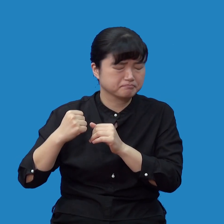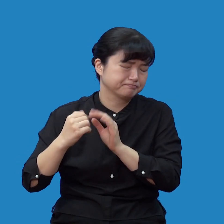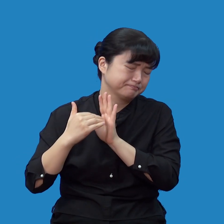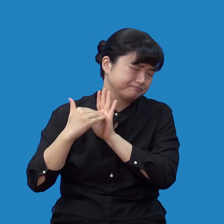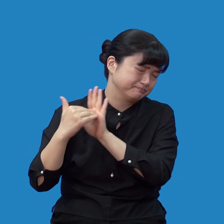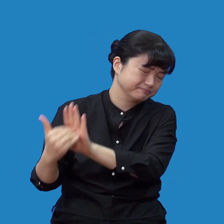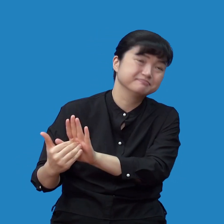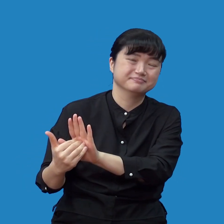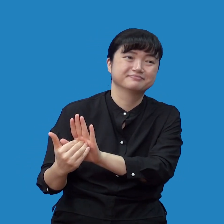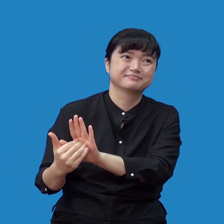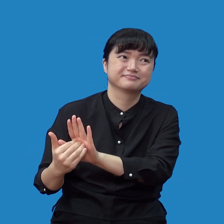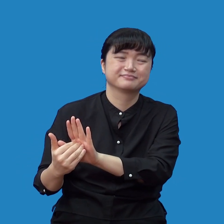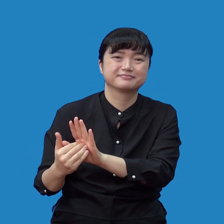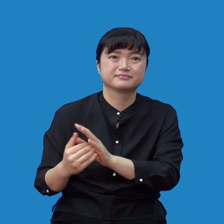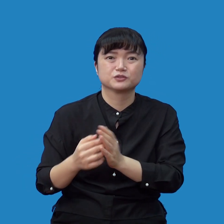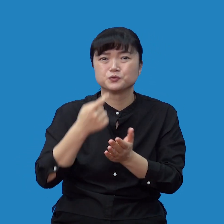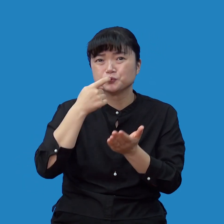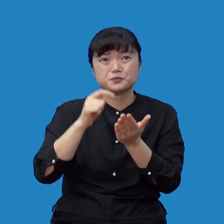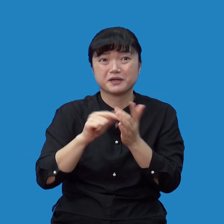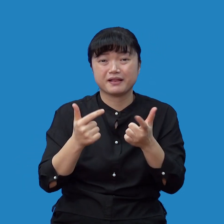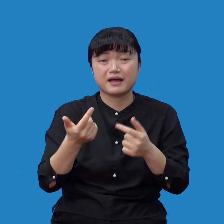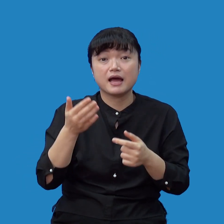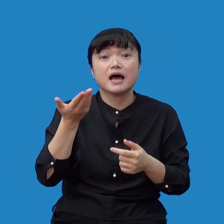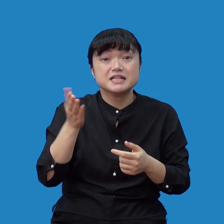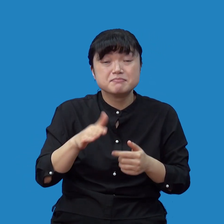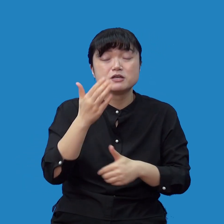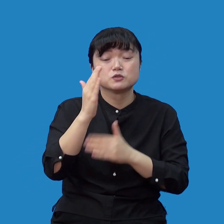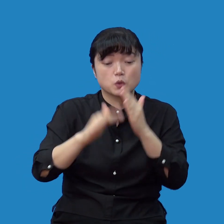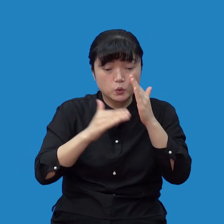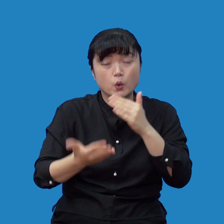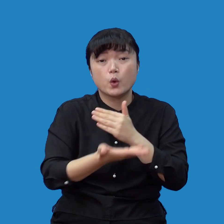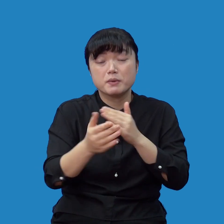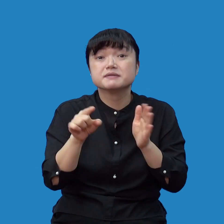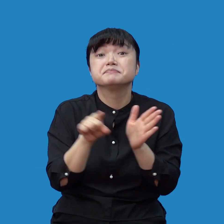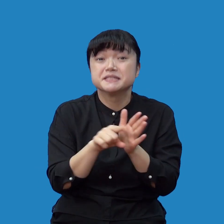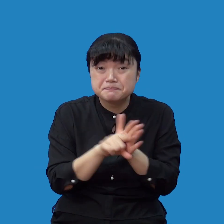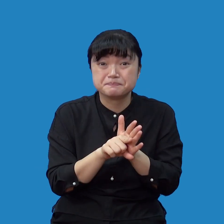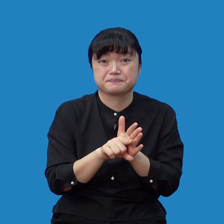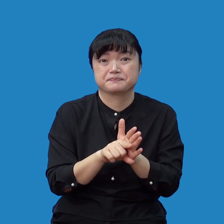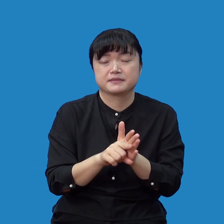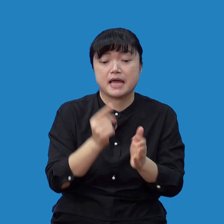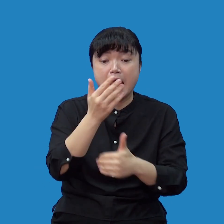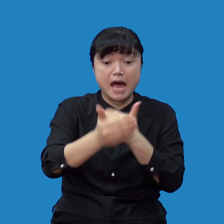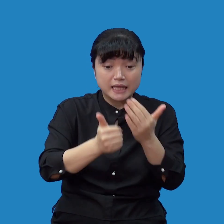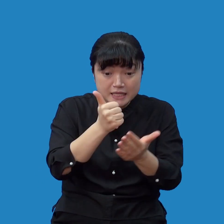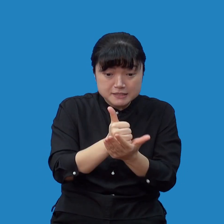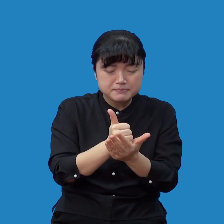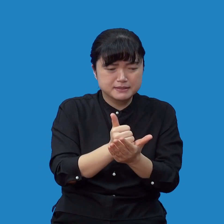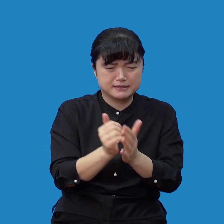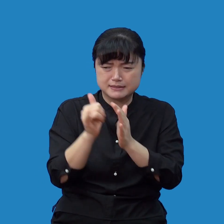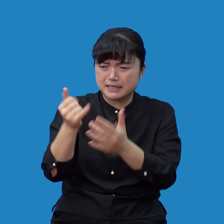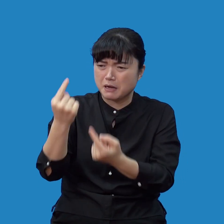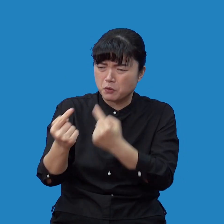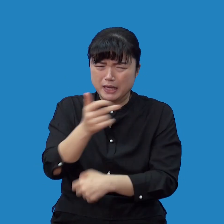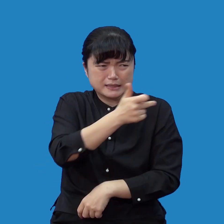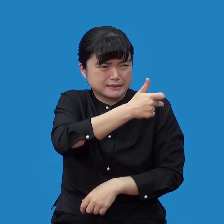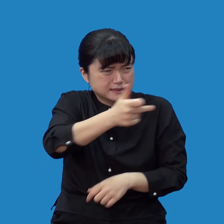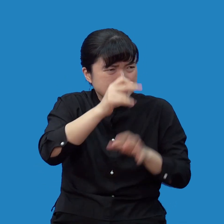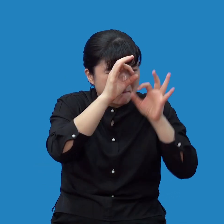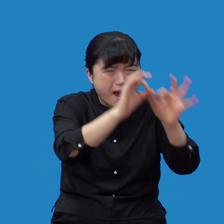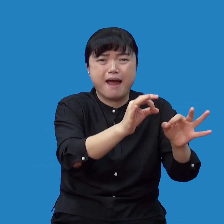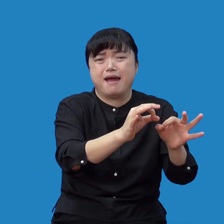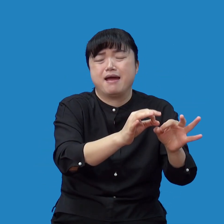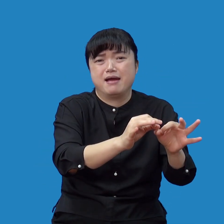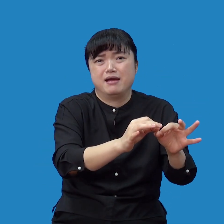아니죠. 하지만 성도 여러분, 바로 이 믿음, 하나님을 세상 그 어떤 것보다 더 크게 보는